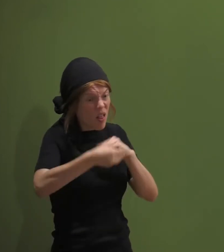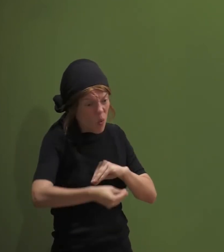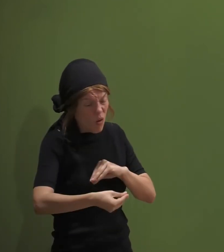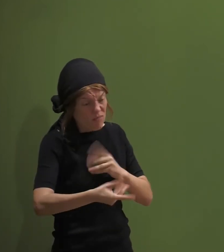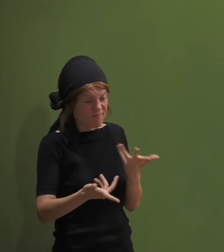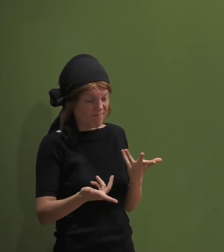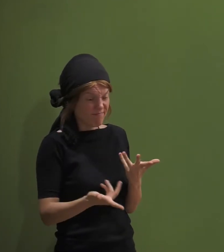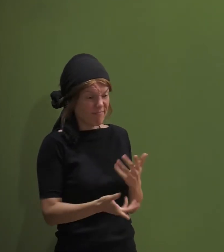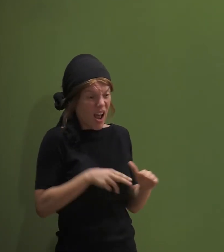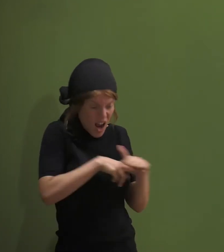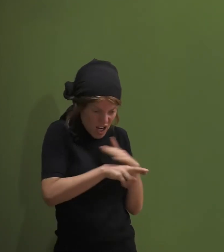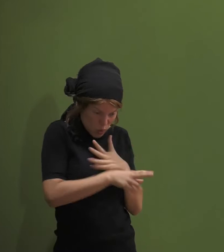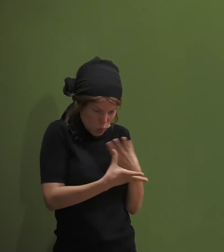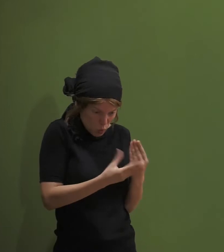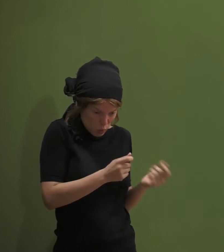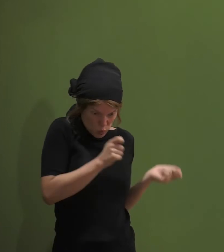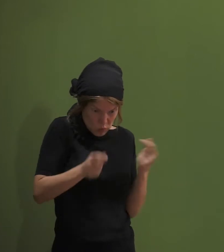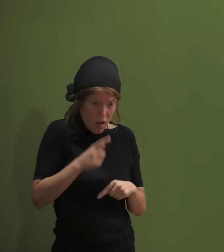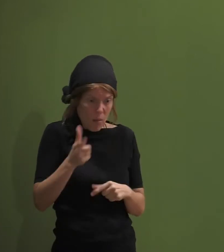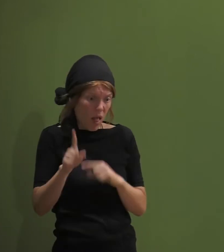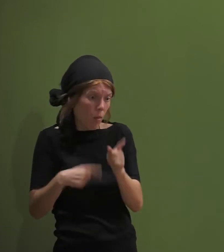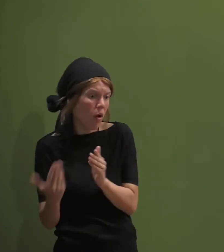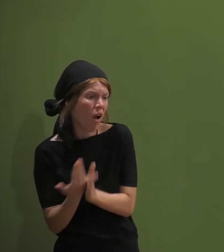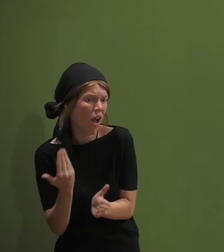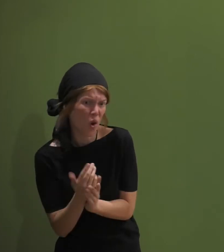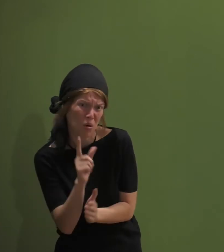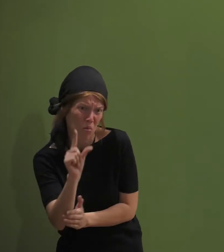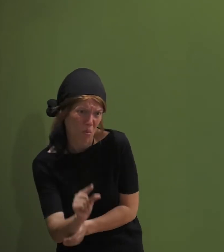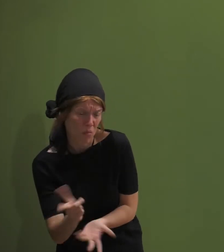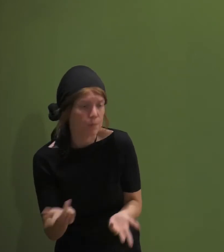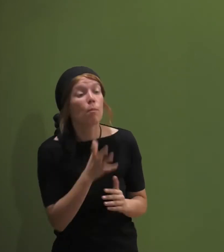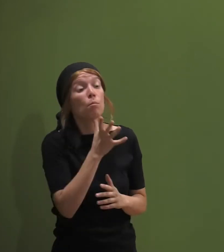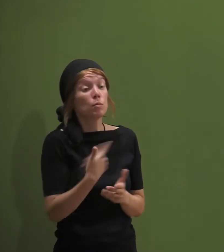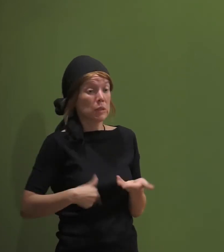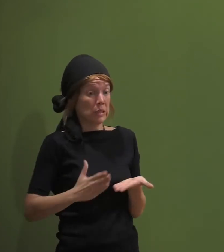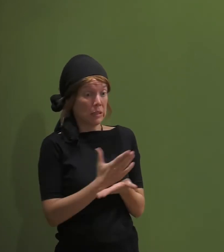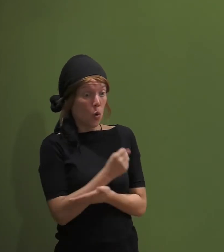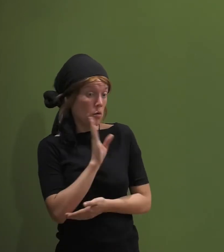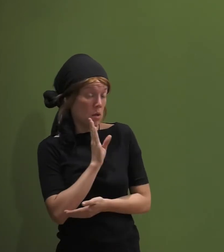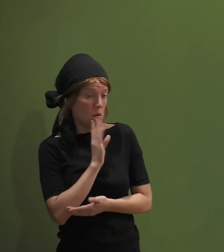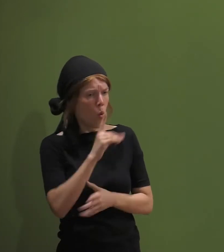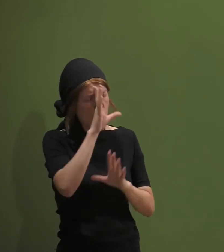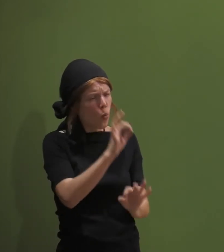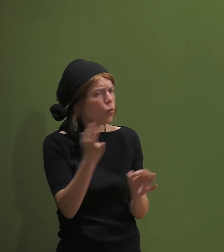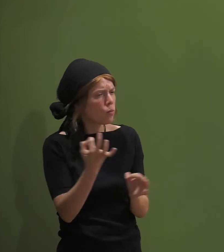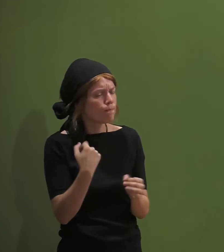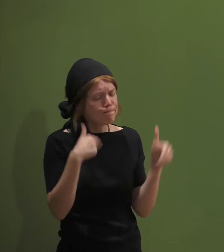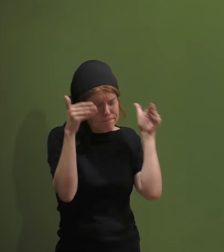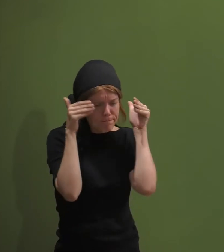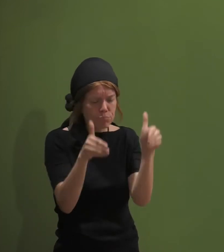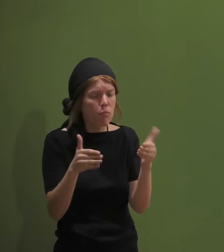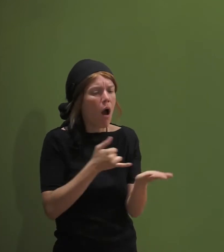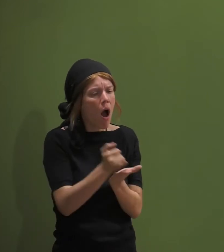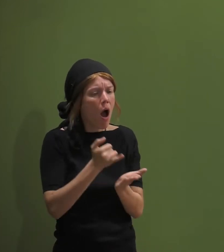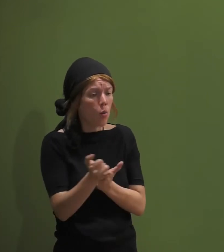dedicar tal cantidad de recursos para producir tan pocas calorías. Por todo ello, probablemente, lo más lógico sería orientarnos hacia una